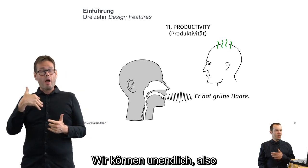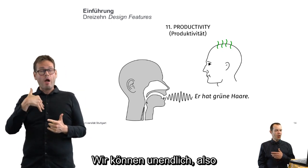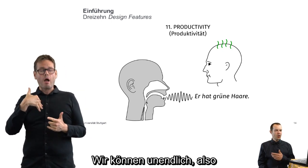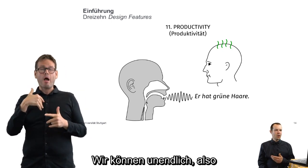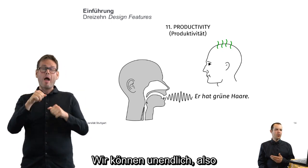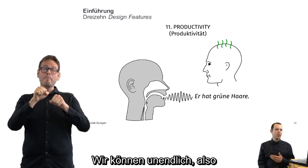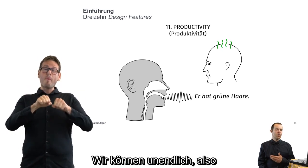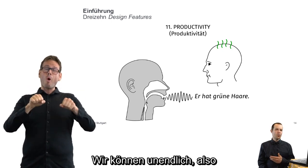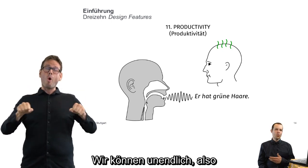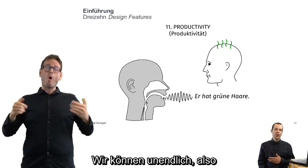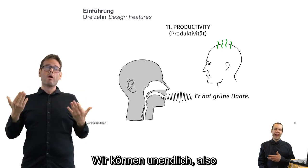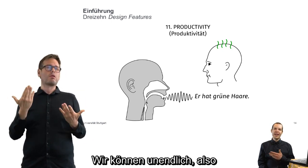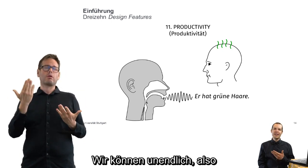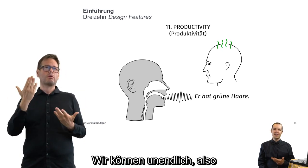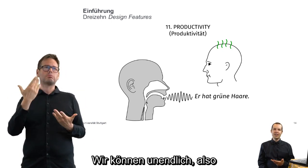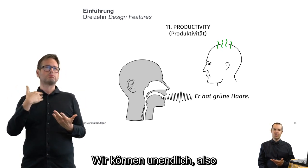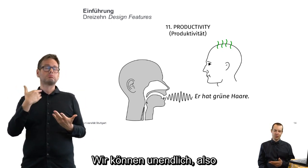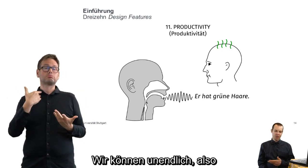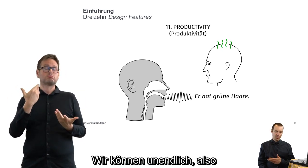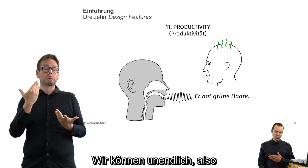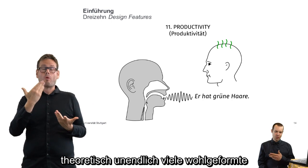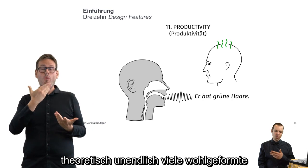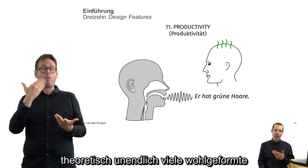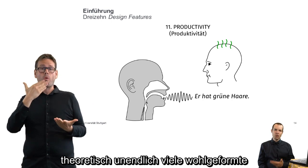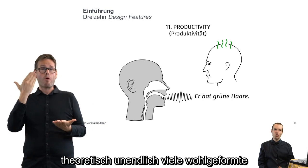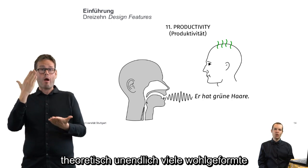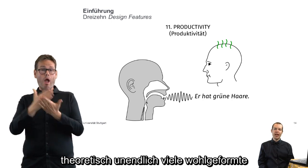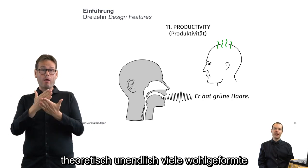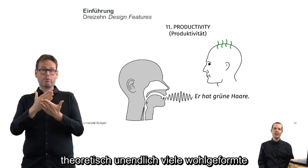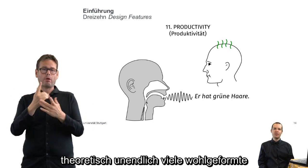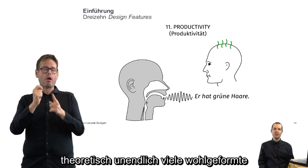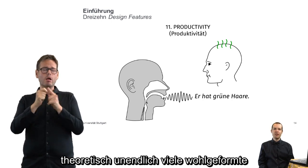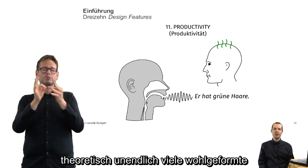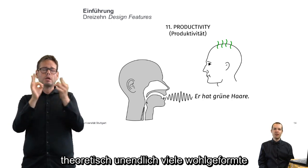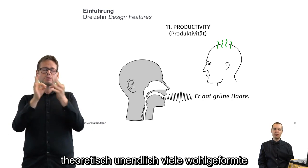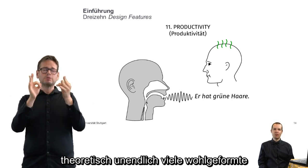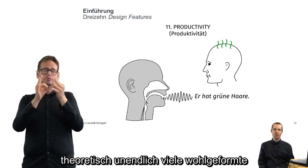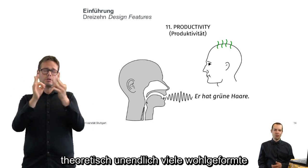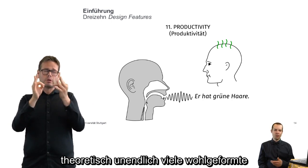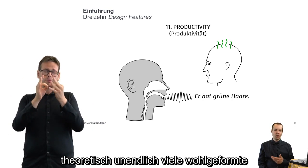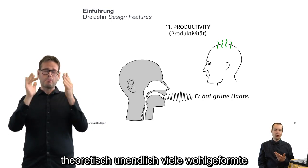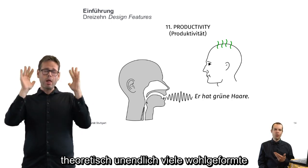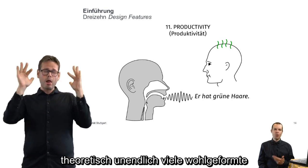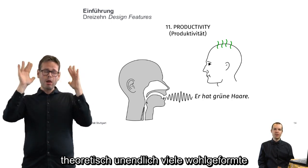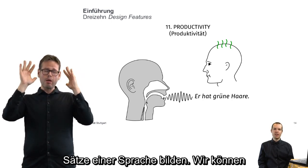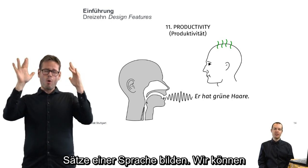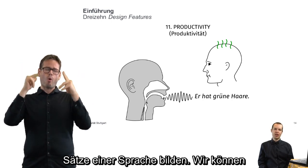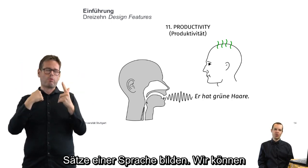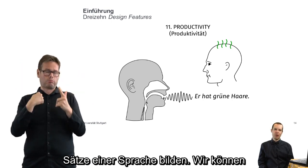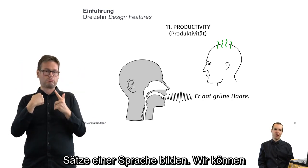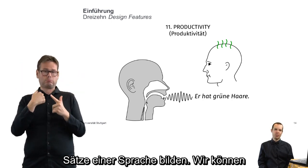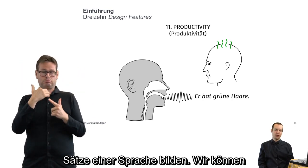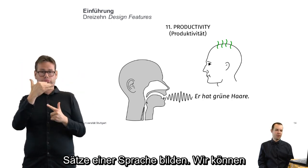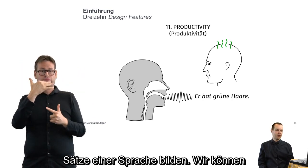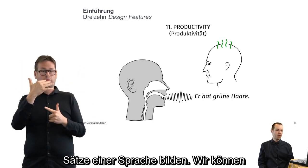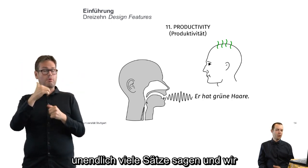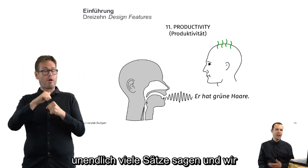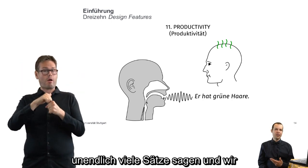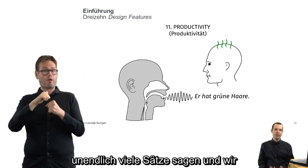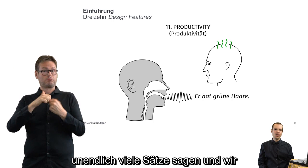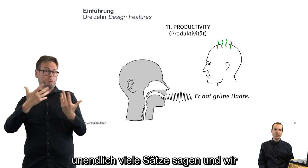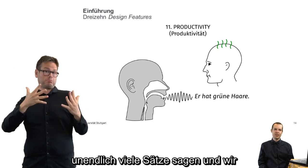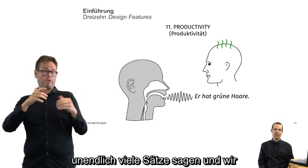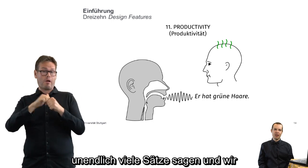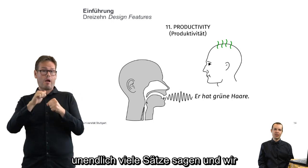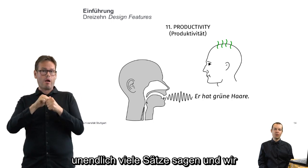Wir können unendlich, oder theoretisch unendlich viele wohlgeformte Sätze einer Sprache bilden. Wir können